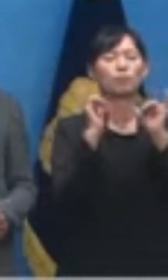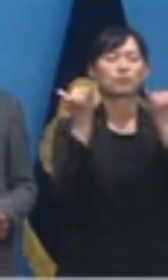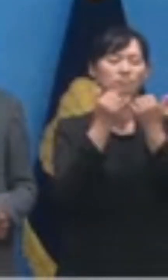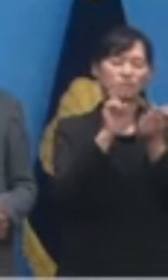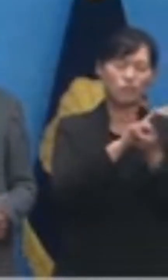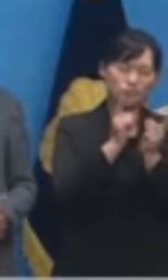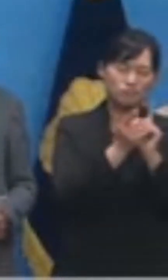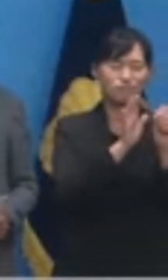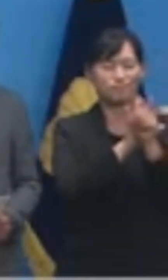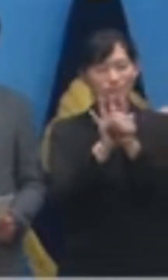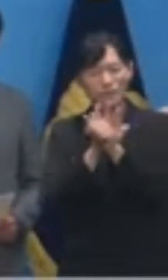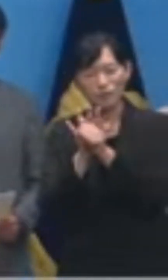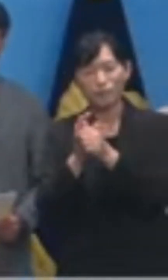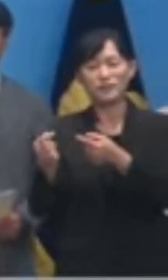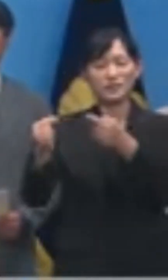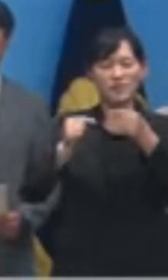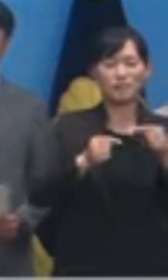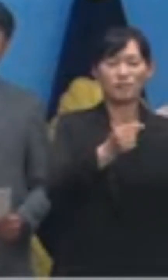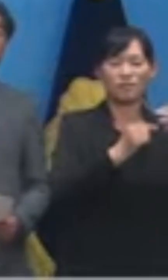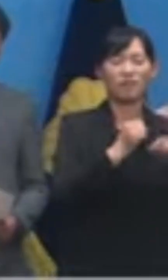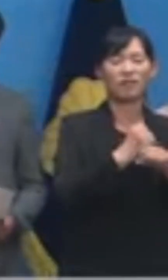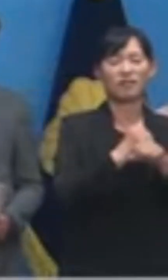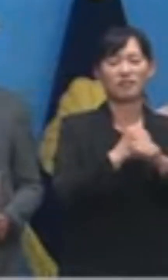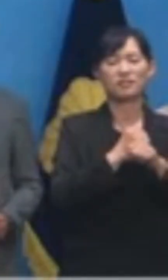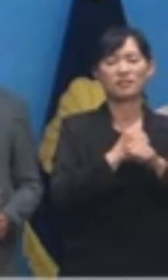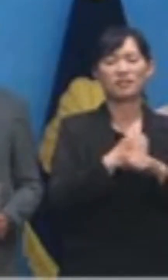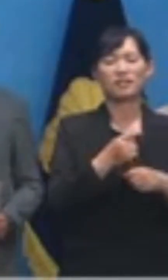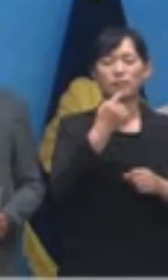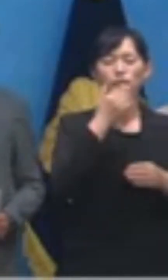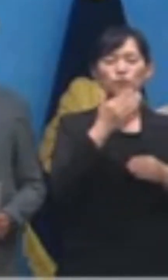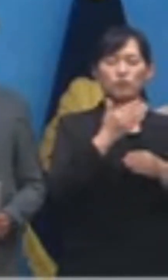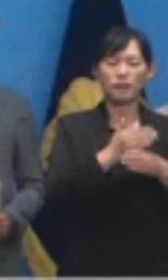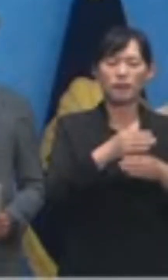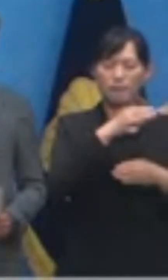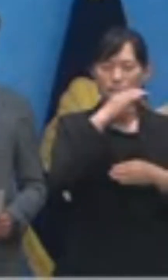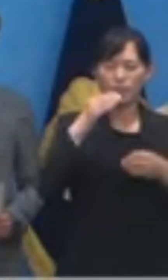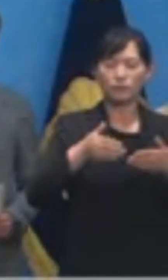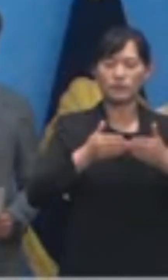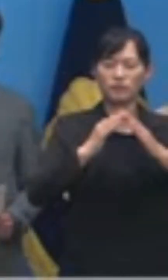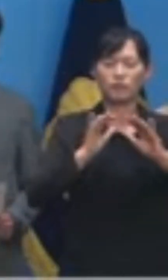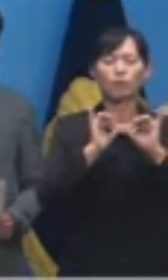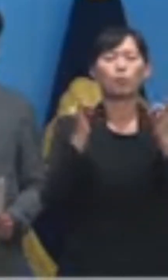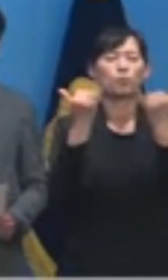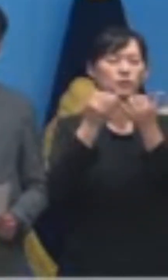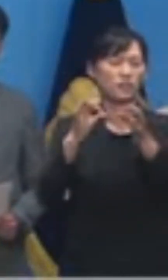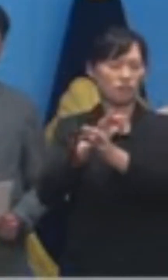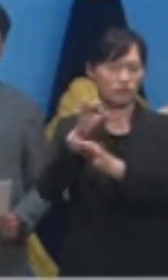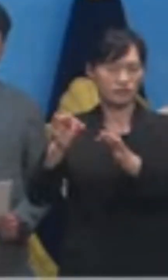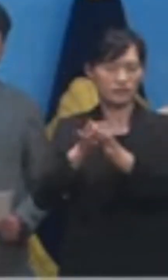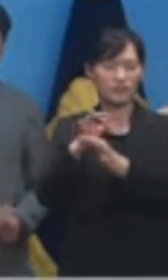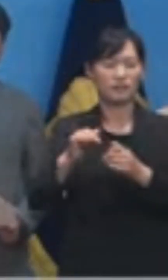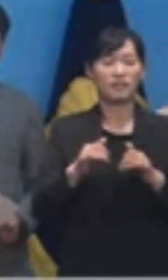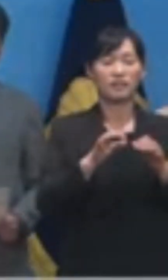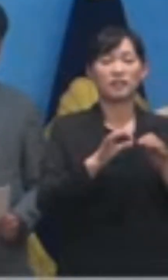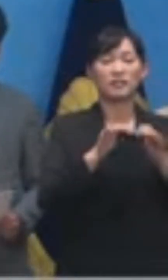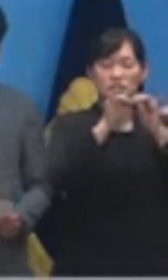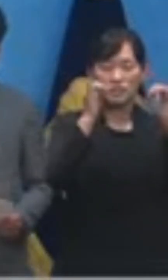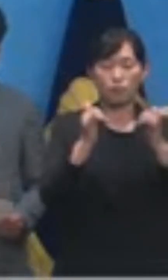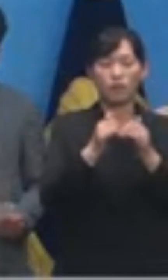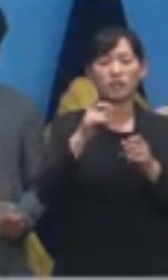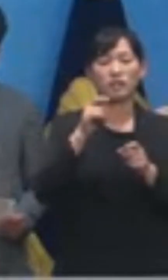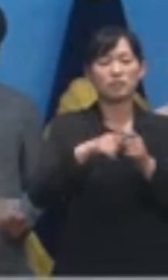서로 배려하고 참여하는 가운데 민주주의를 바로 세우는 공동체 경제, 사회적 경제가 활성화될 수